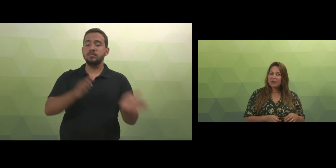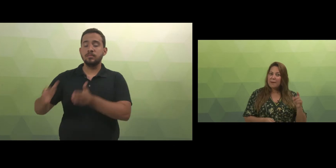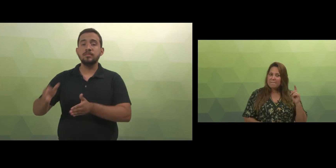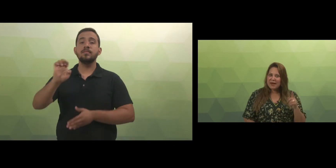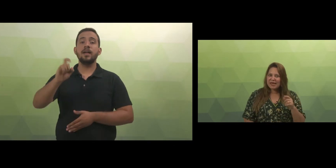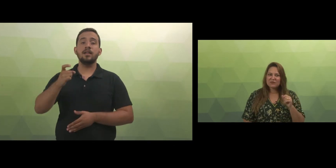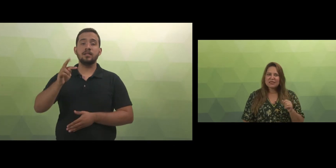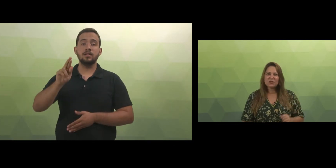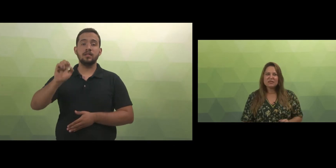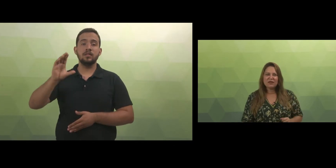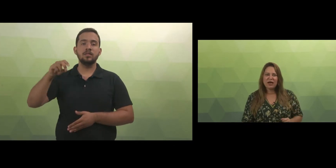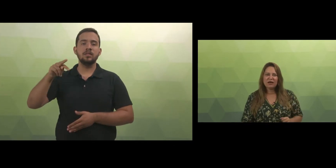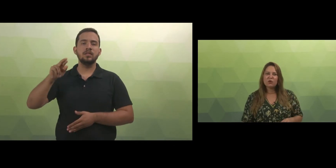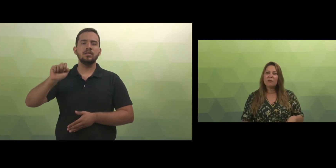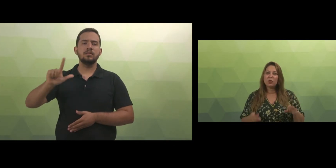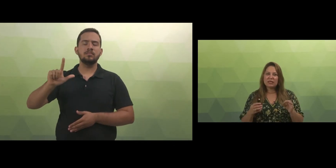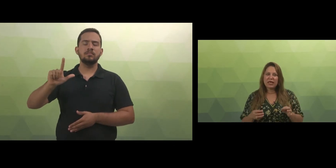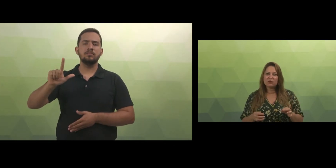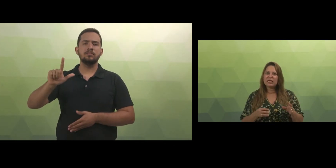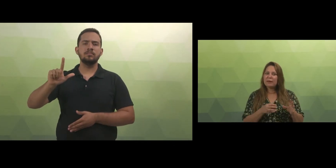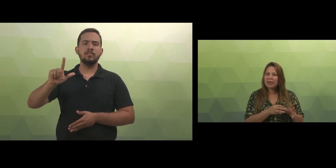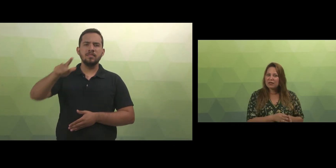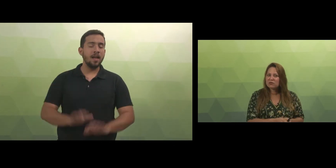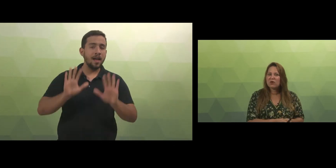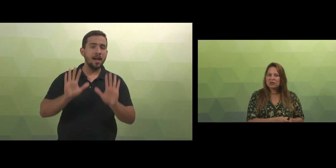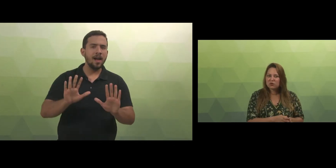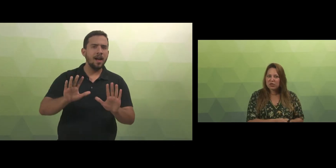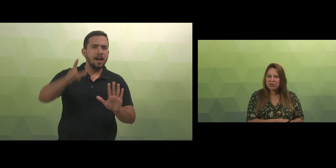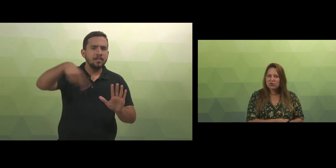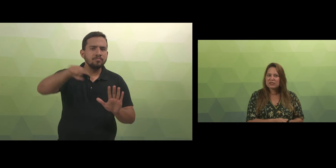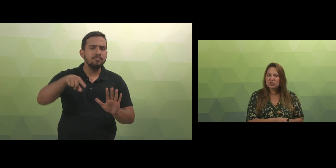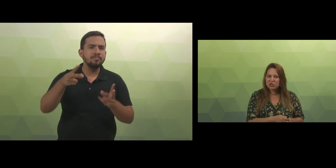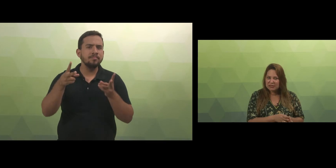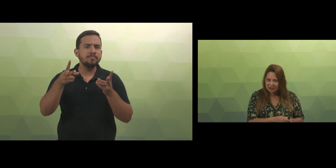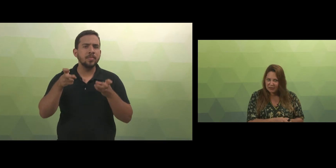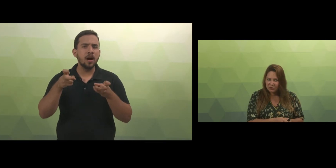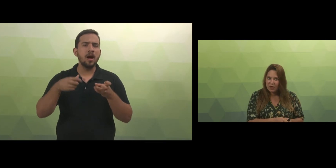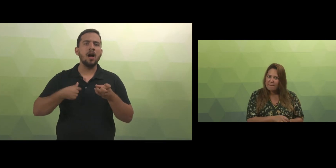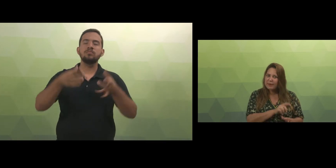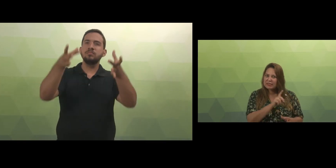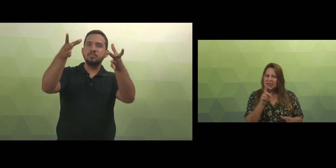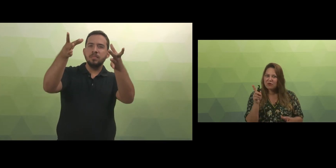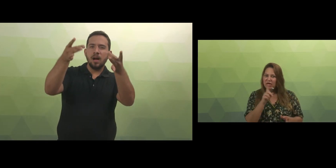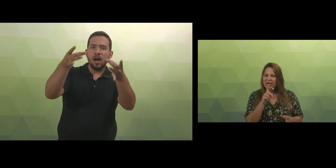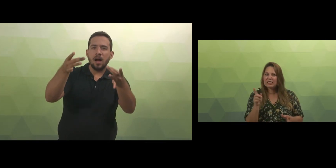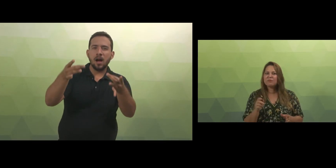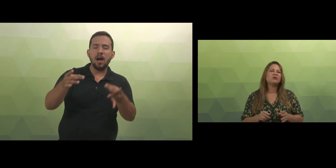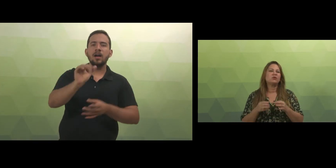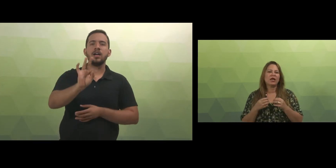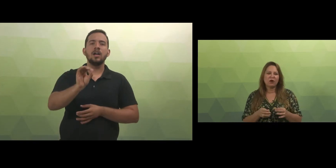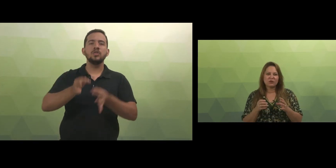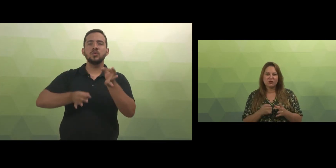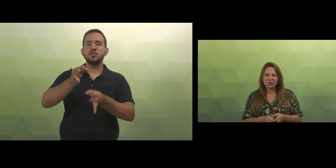extracontratual. Mas vocês observaram que eu abordei os elementos do ato jurídico em sentido estrito, mas não falei a